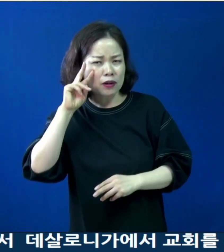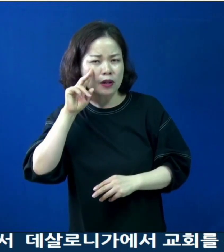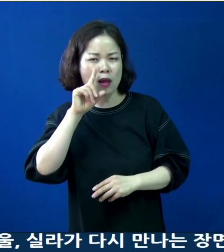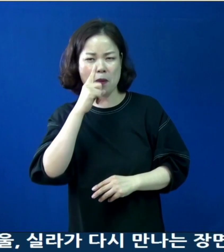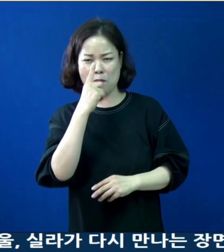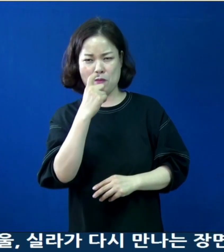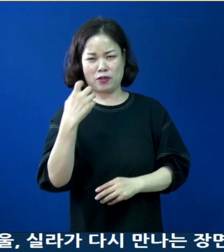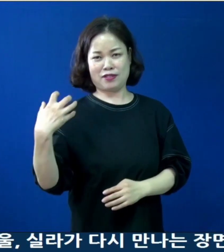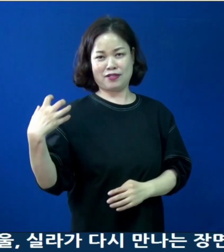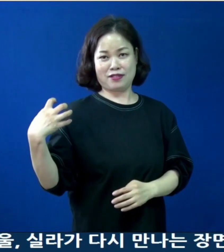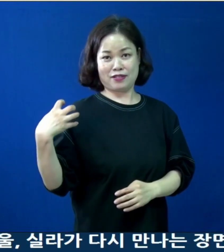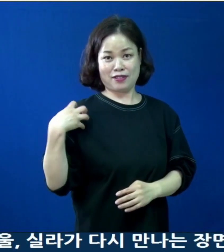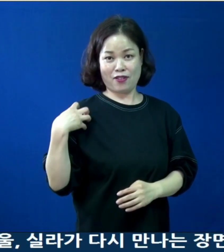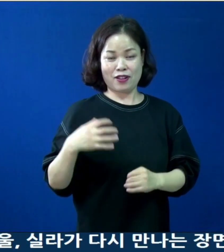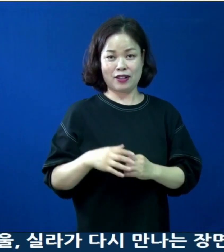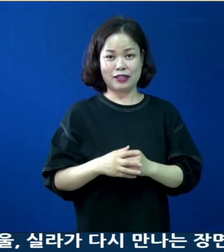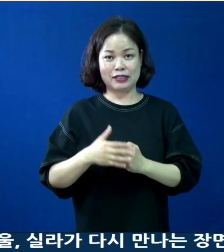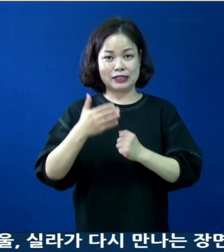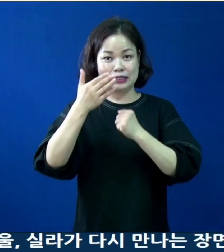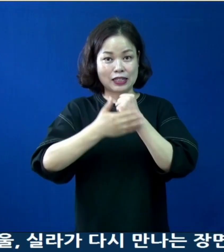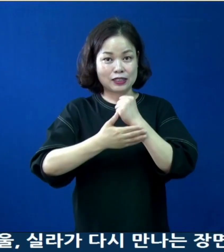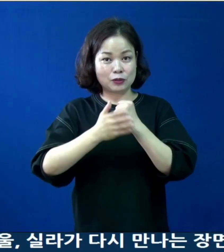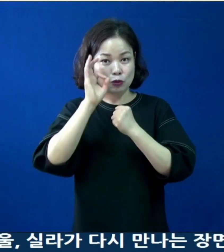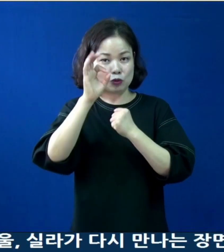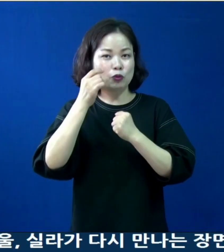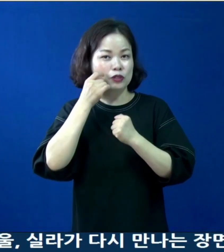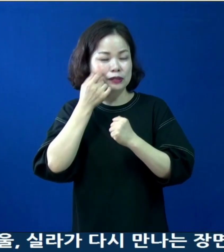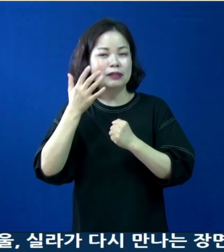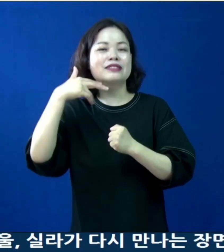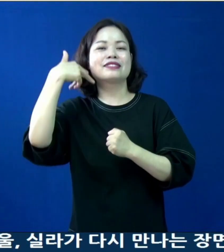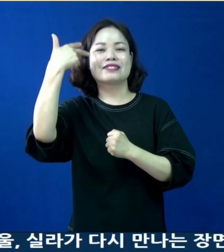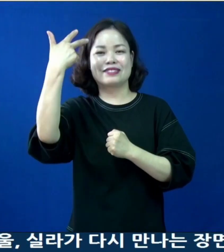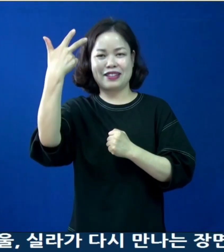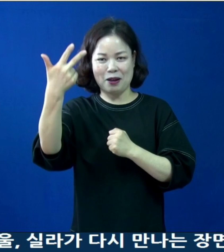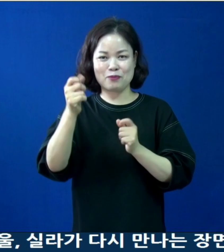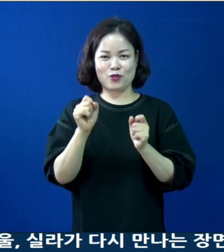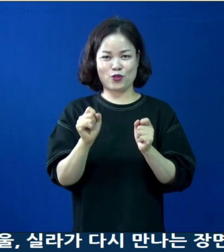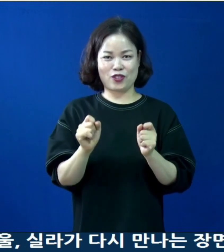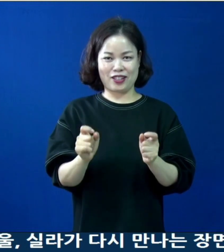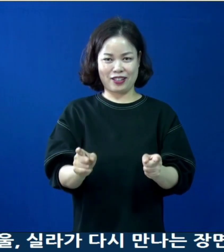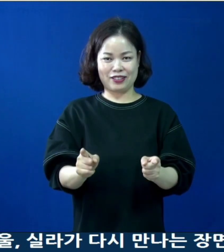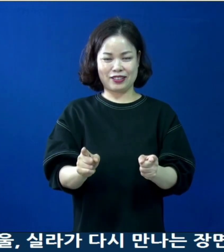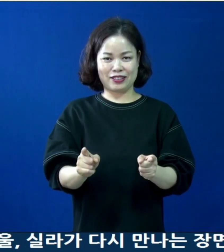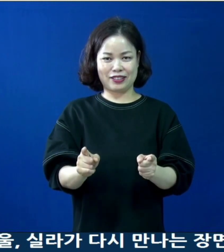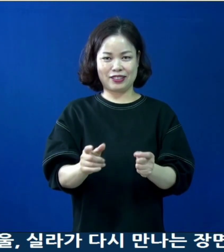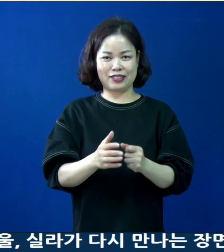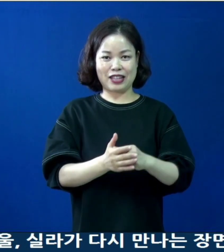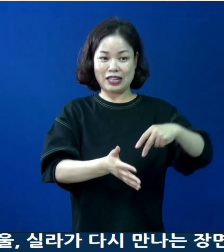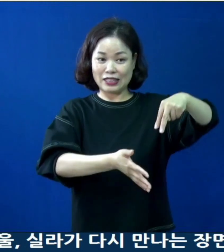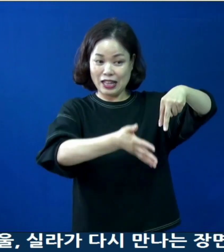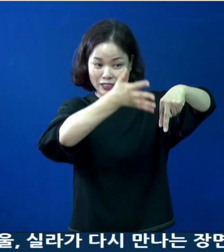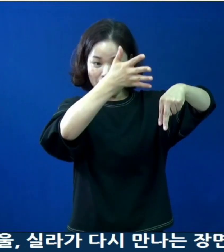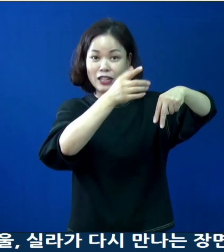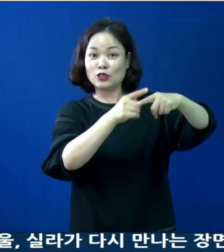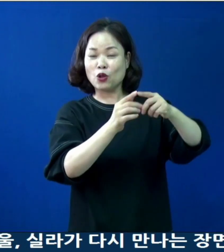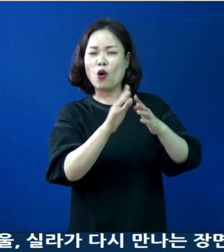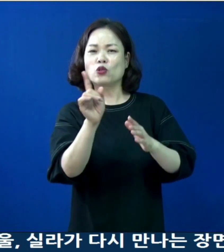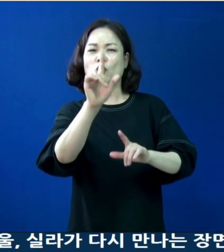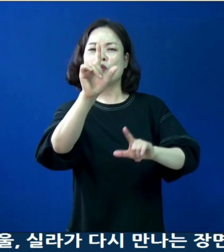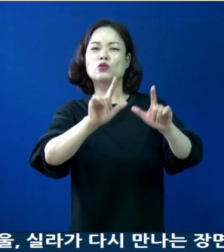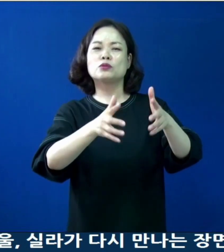역할을 감당하게 됩니다. 아까 사진 못 본 부분들이 있는데 그것도 다음 기회가 될 때 데살로니가 교회가 어떤